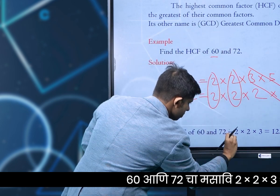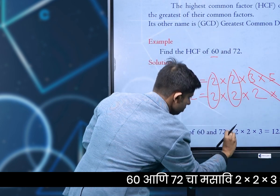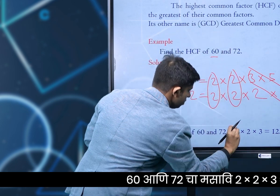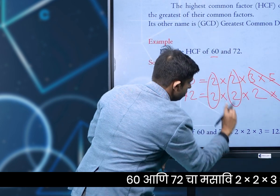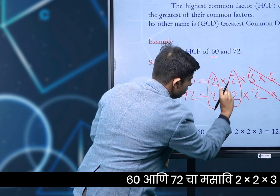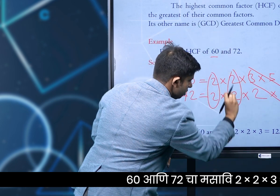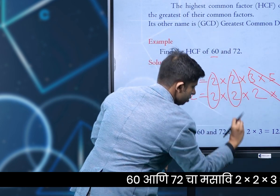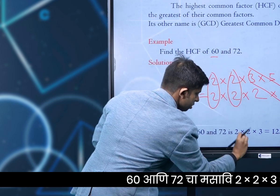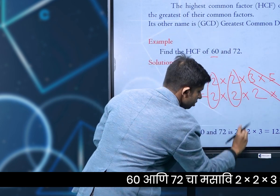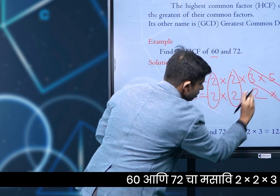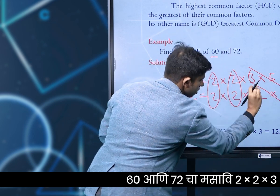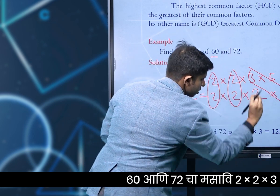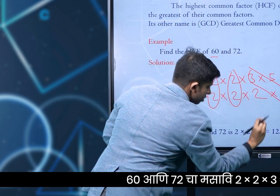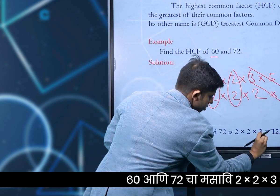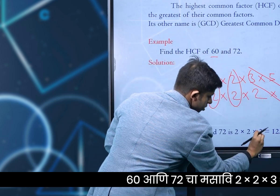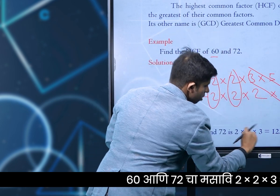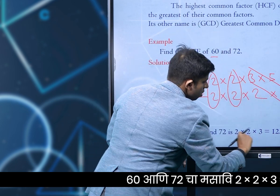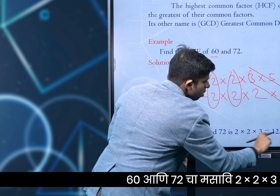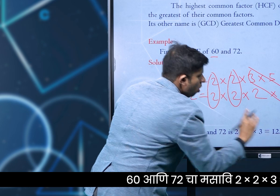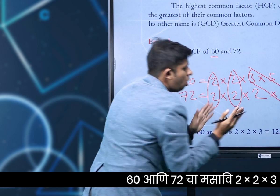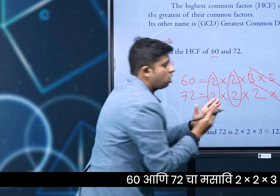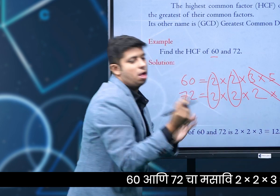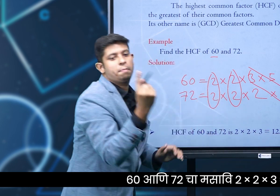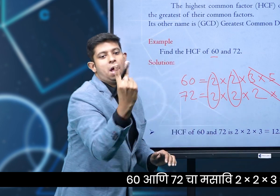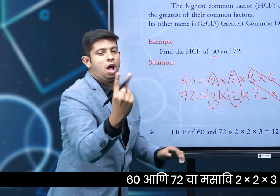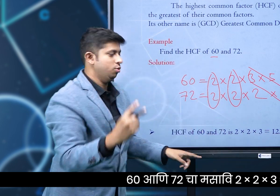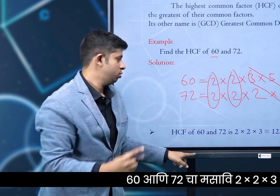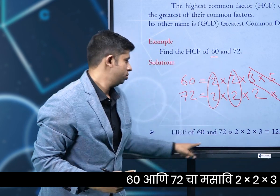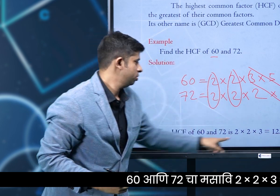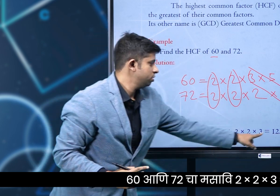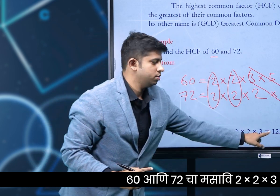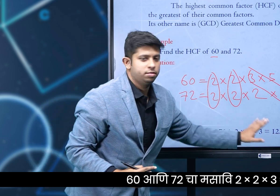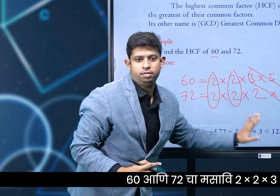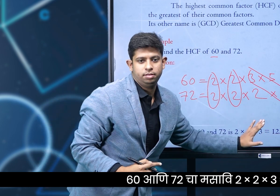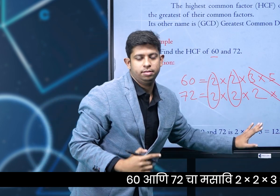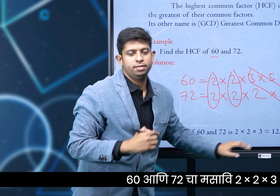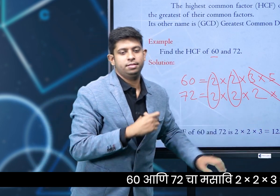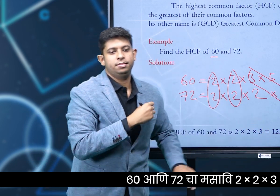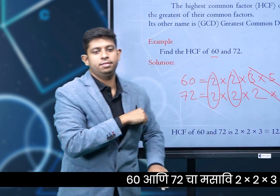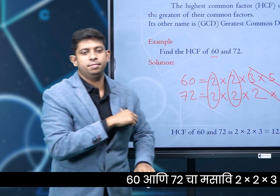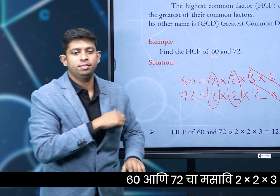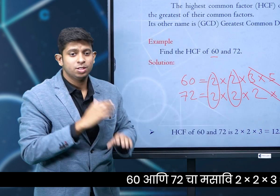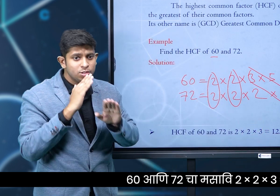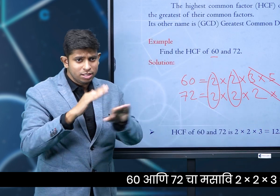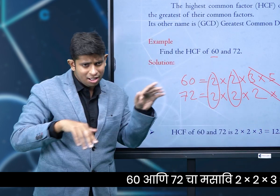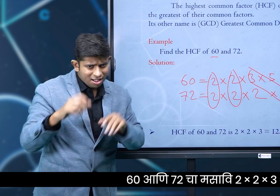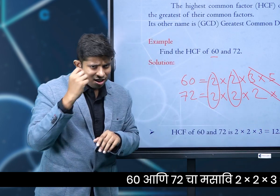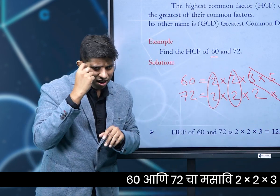साठ आणि 72चा मसावी 2 गुणिले 2 गुणिले 3 बरोबर 12 आहे.